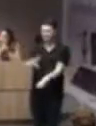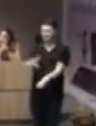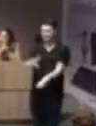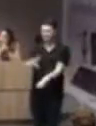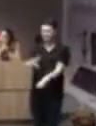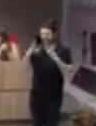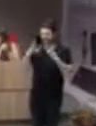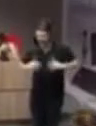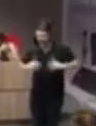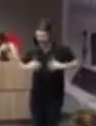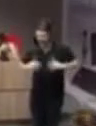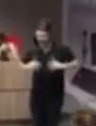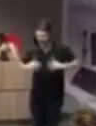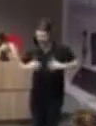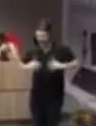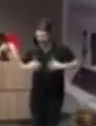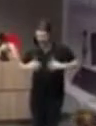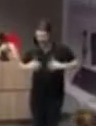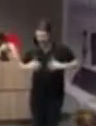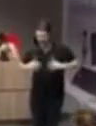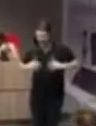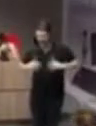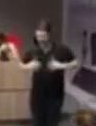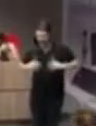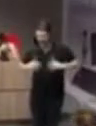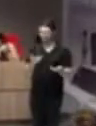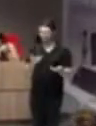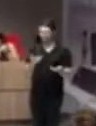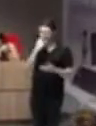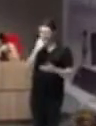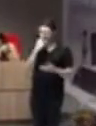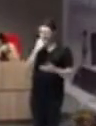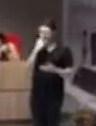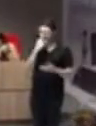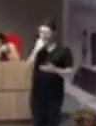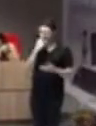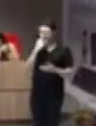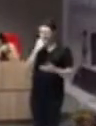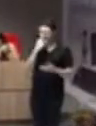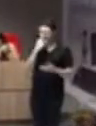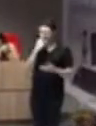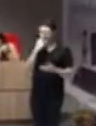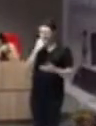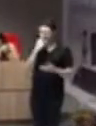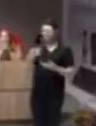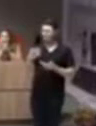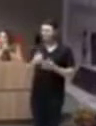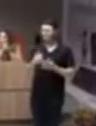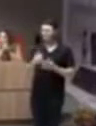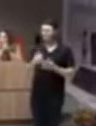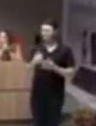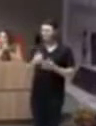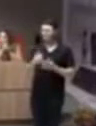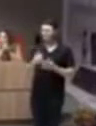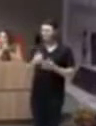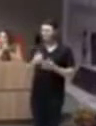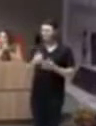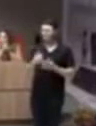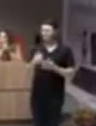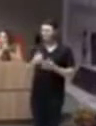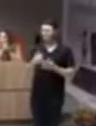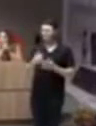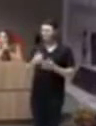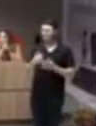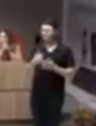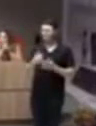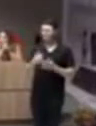ó. Uma coisa ilógica, né? Isso também não cabe para... Tá, né? Se tem alguma informação de trabalho,